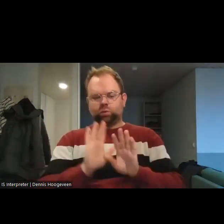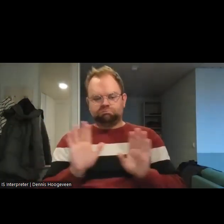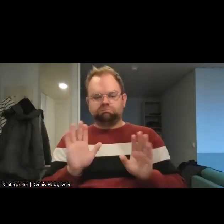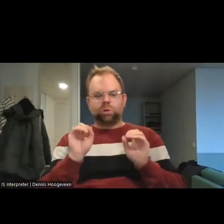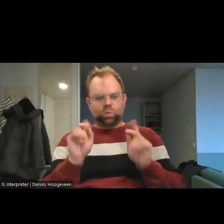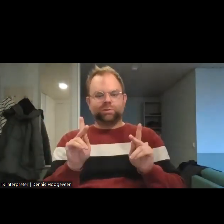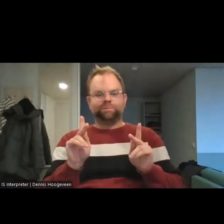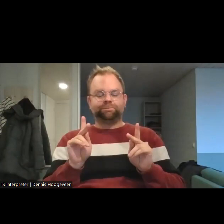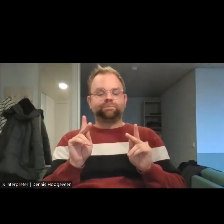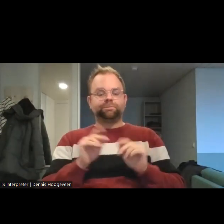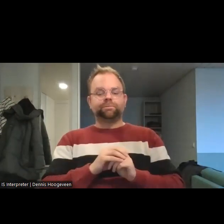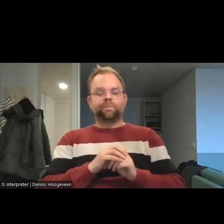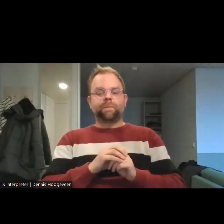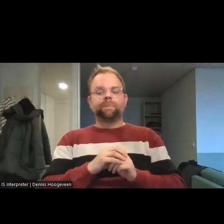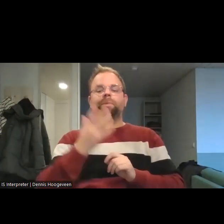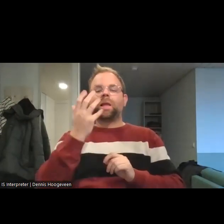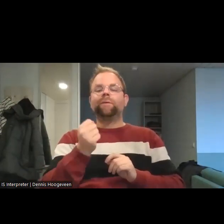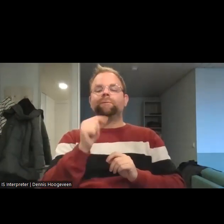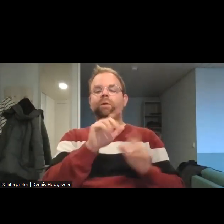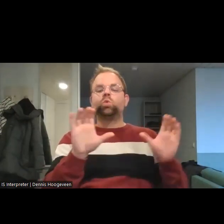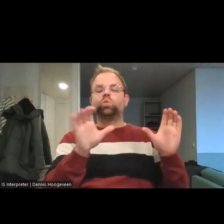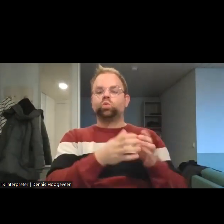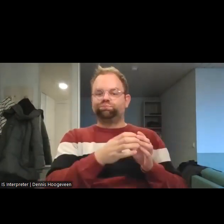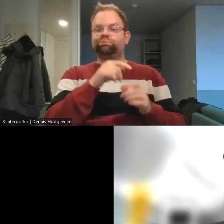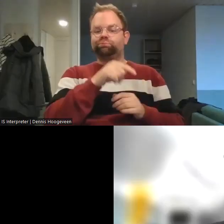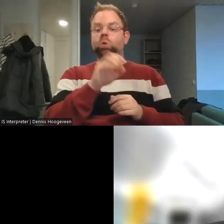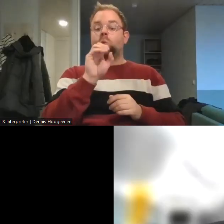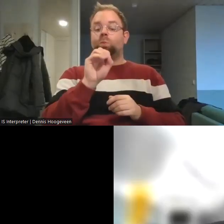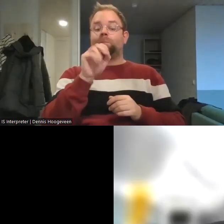groupe d'organismes de personnes avec handicap